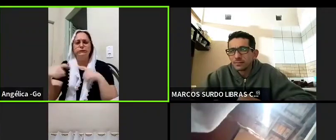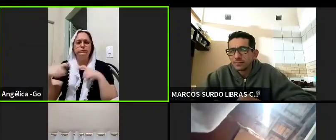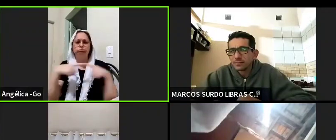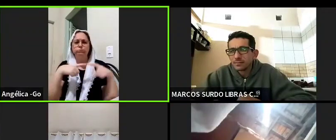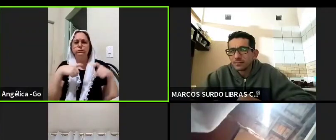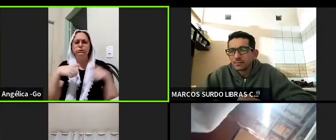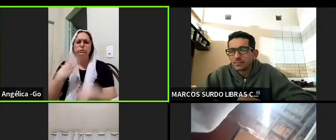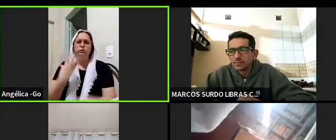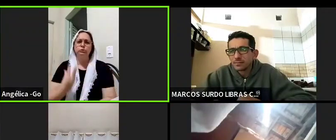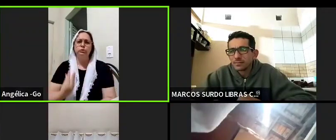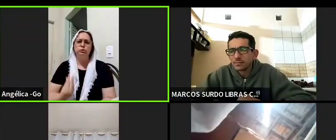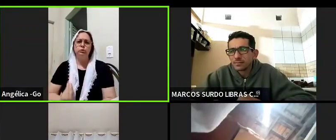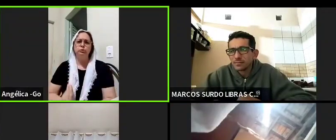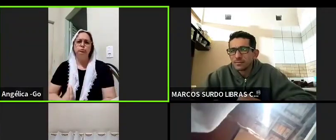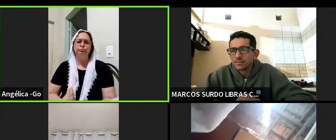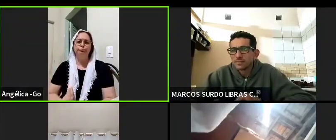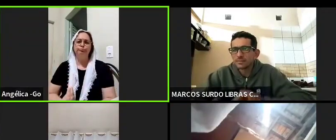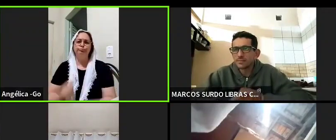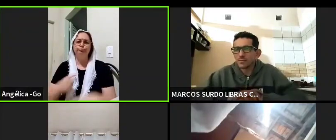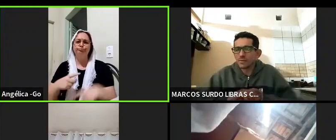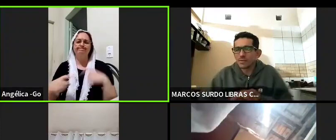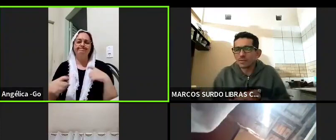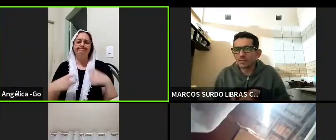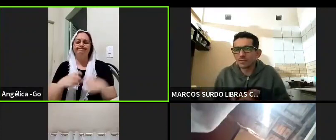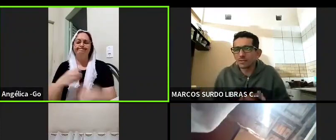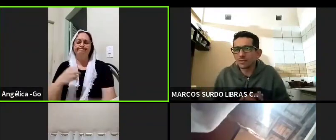Você não sabe mais nem o que é que está falando na tua oração.